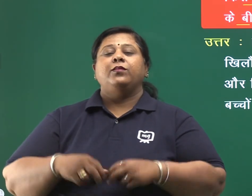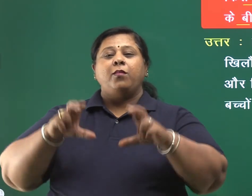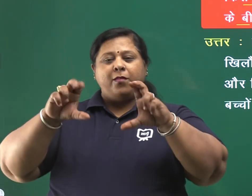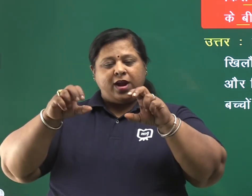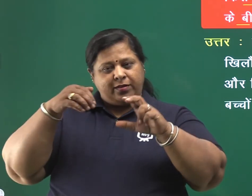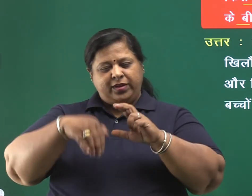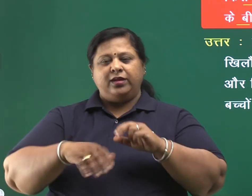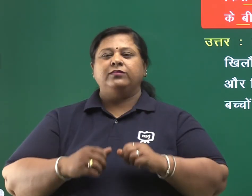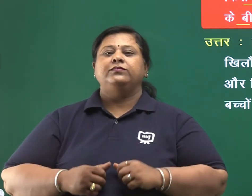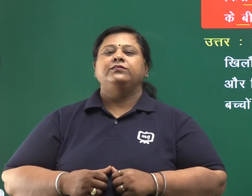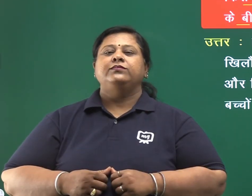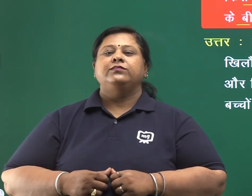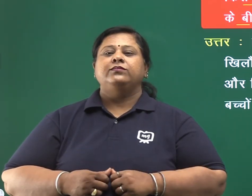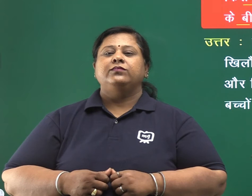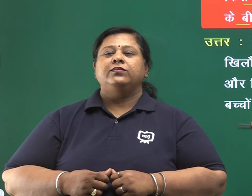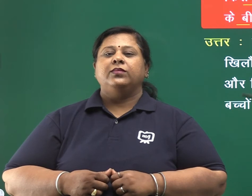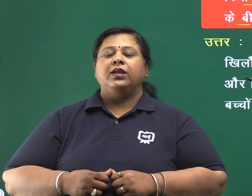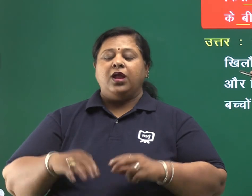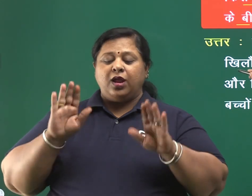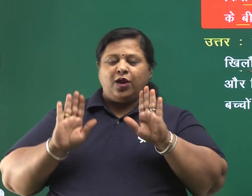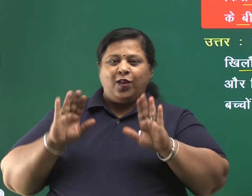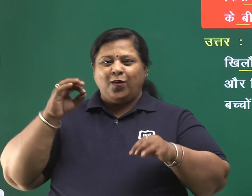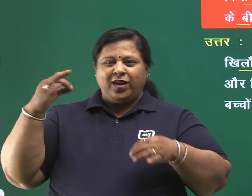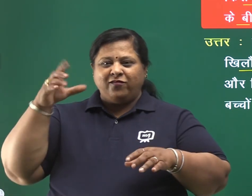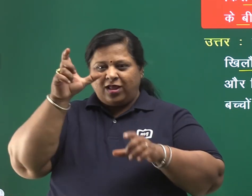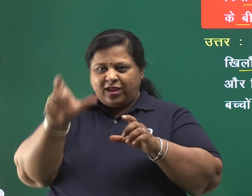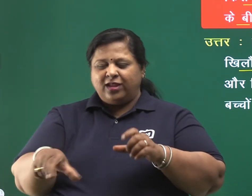पाठ में खिलौने वाले,